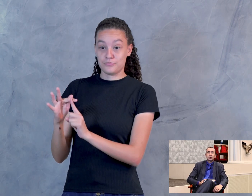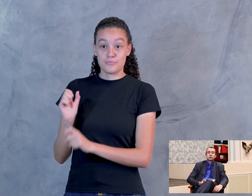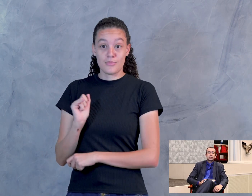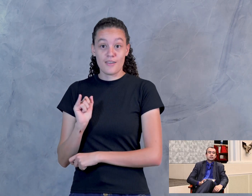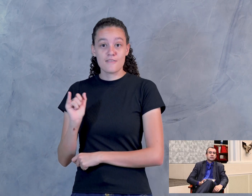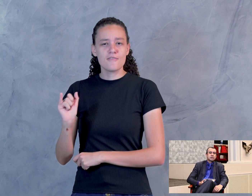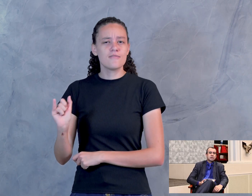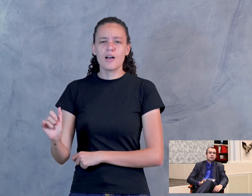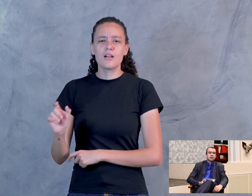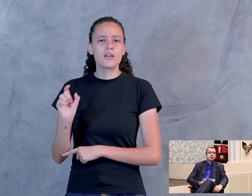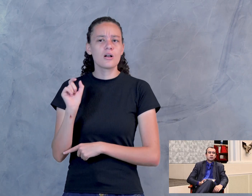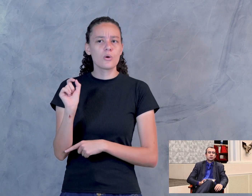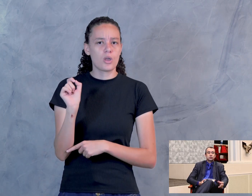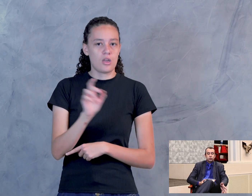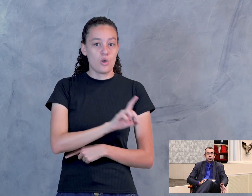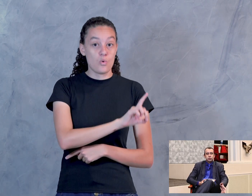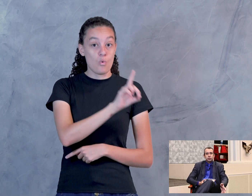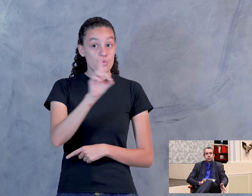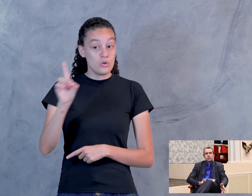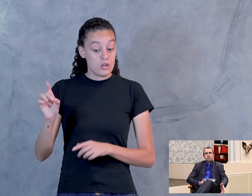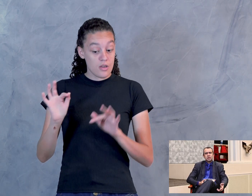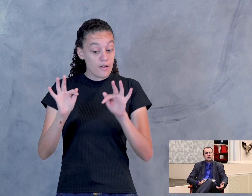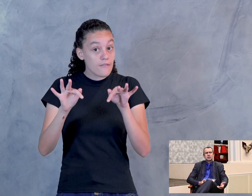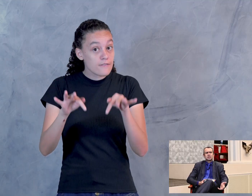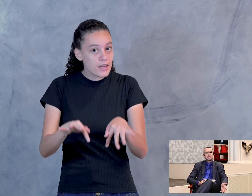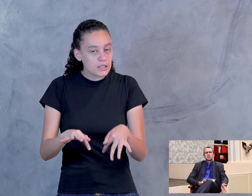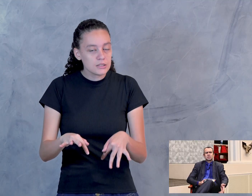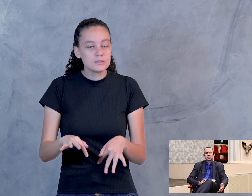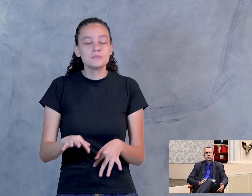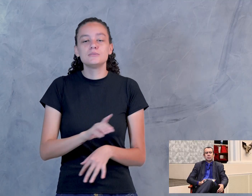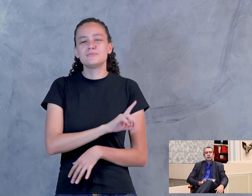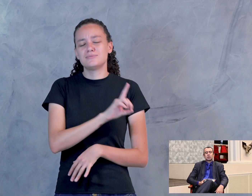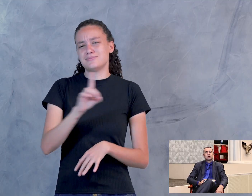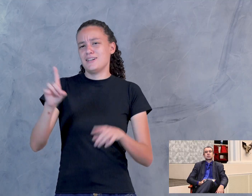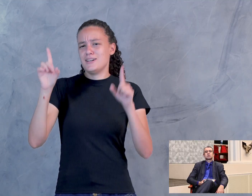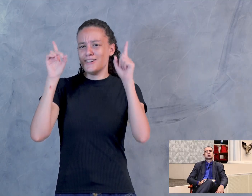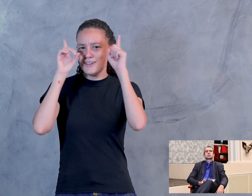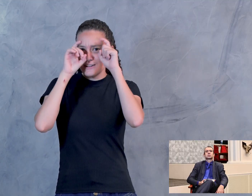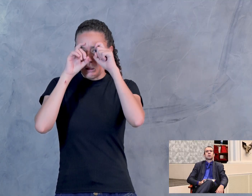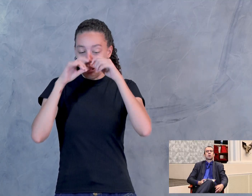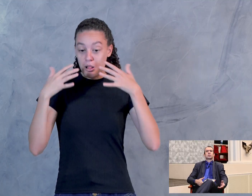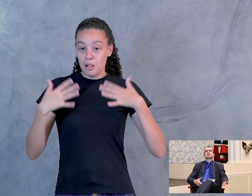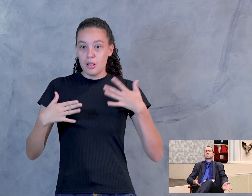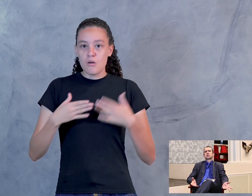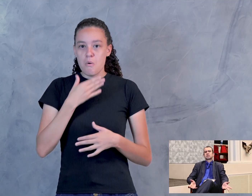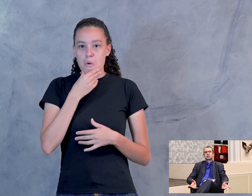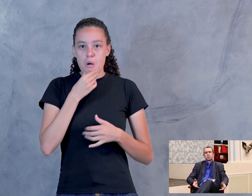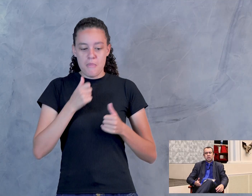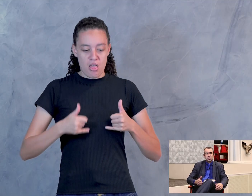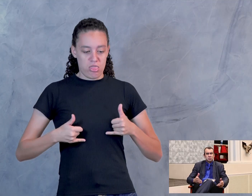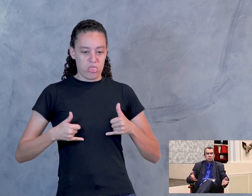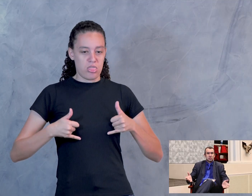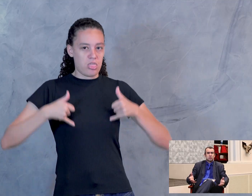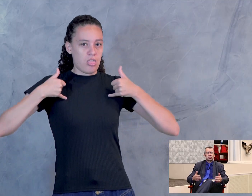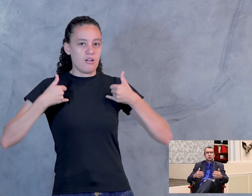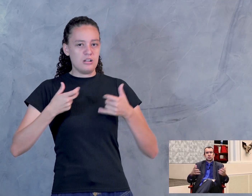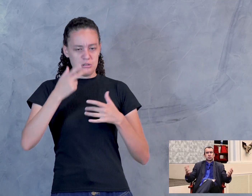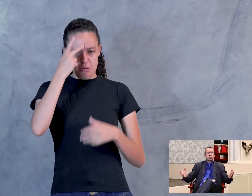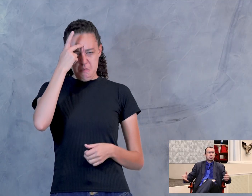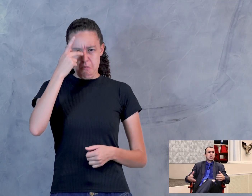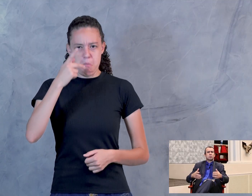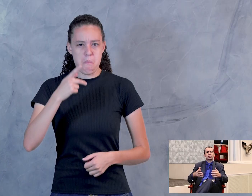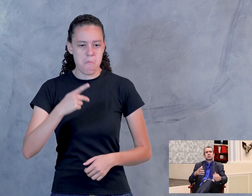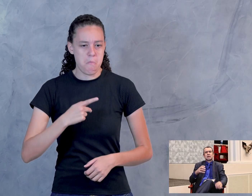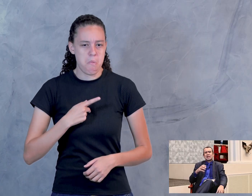falando a Timóteo, ele disse que os últimos dias seriam dias trabalhosos, homens amantes de si mesmo,